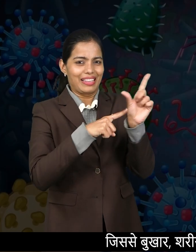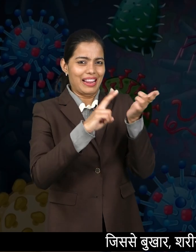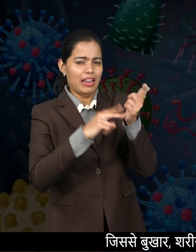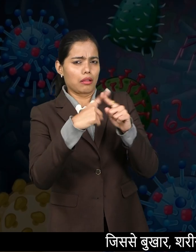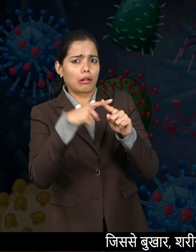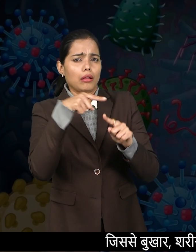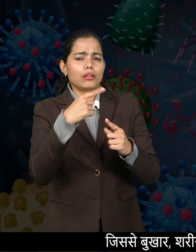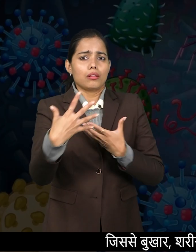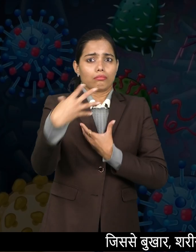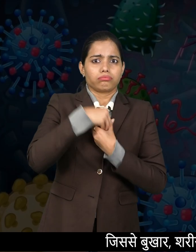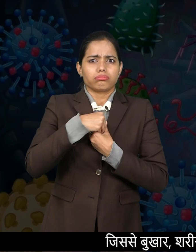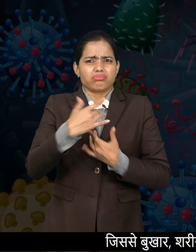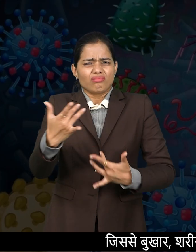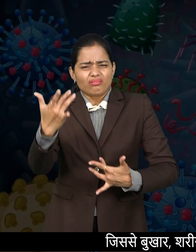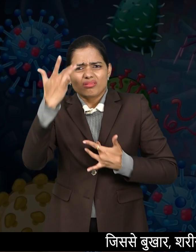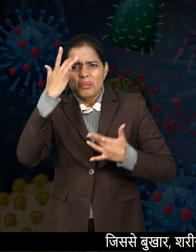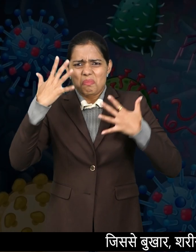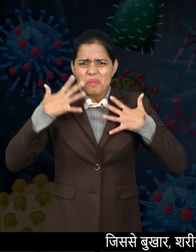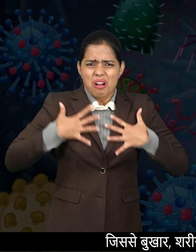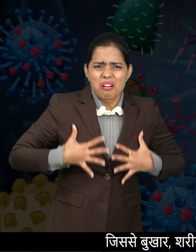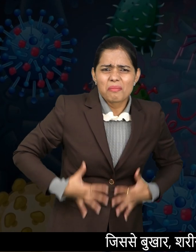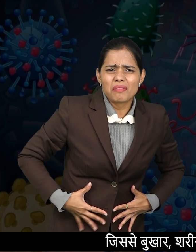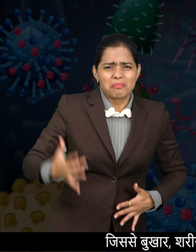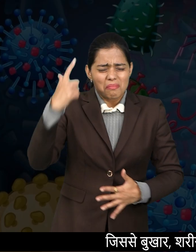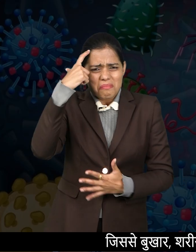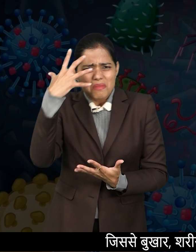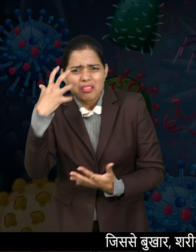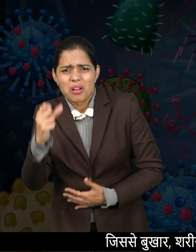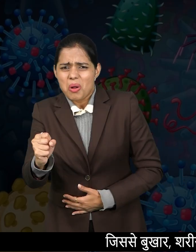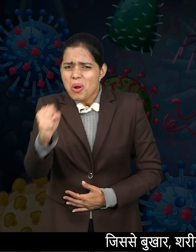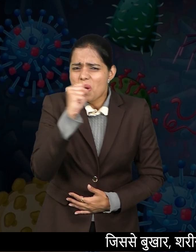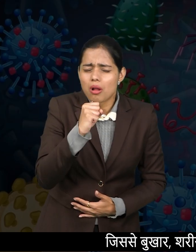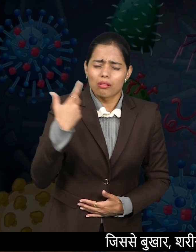जिससे बुखार, शरीर में दर्द, सिर दर्द, खांसी और थकान होती है।